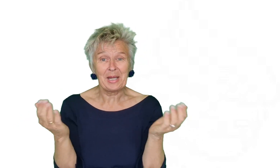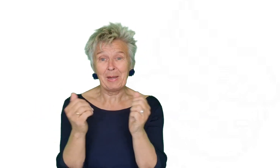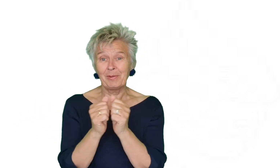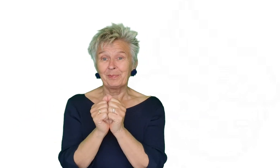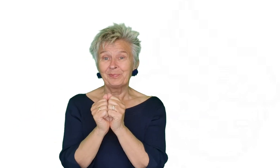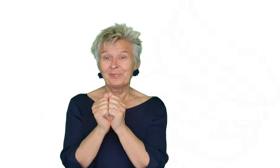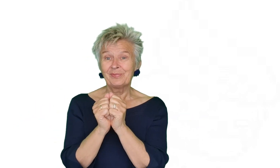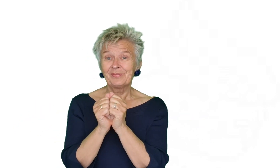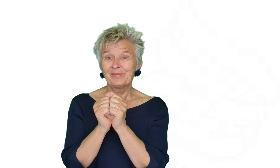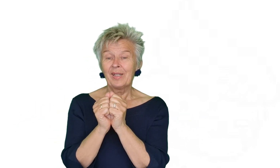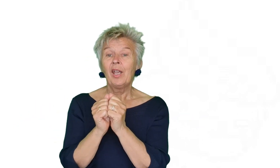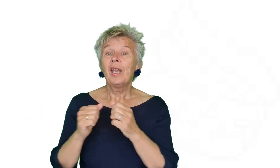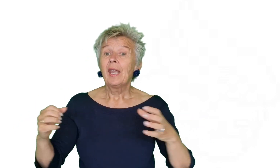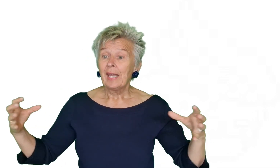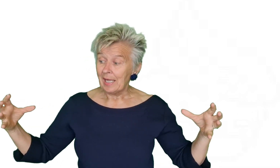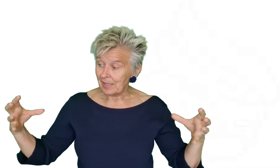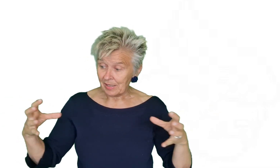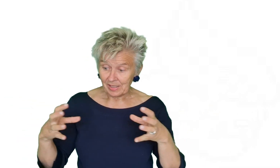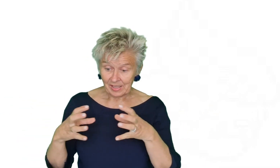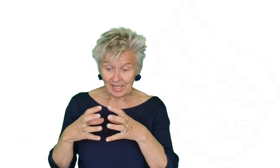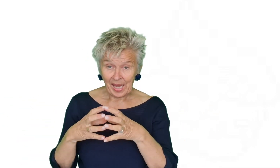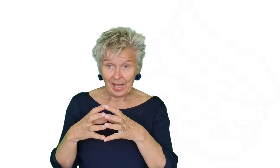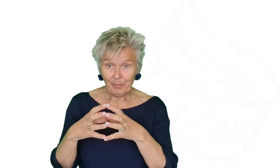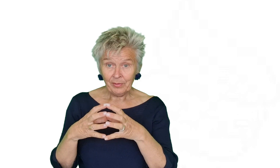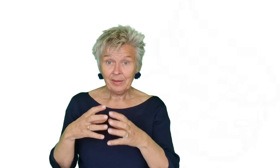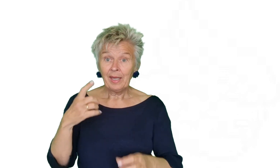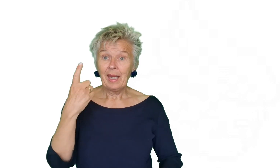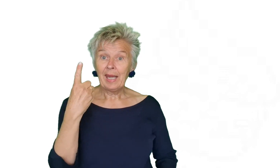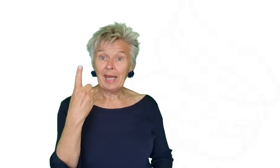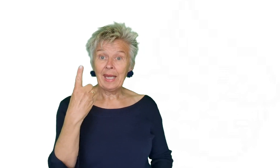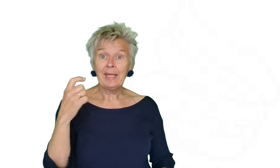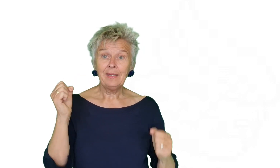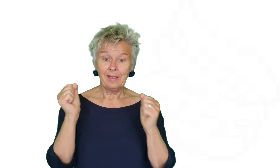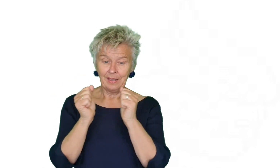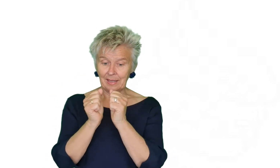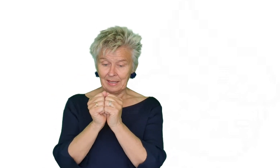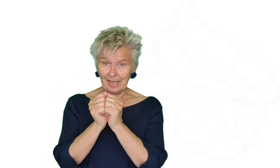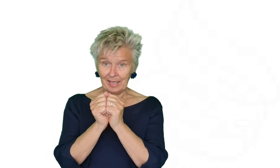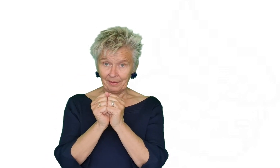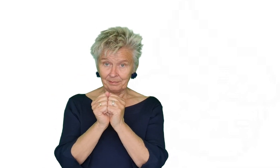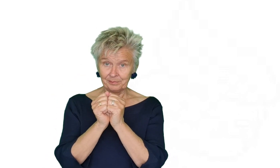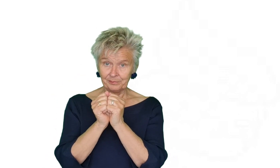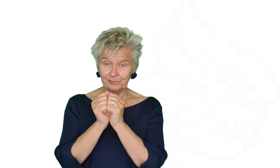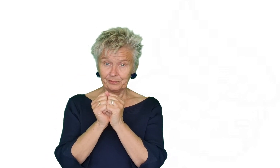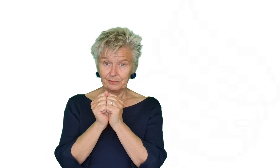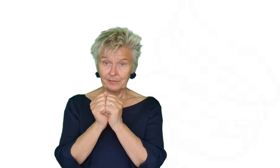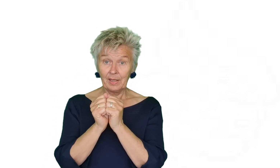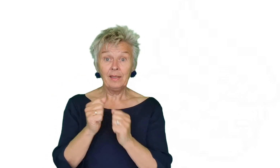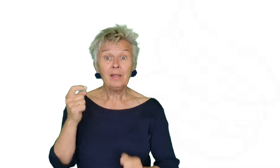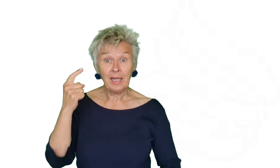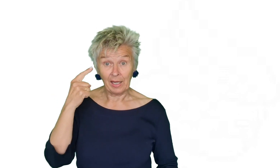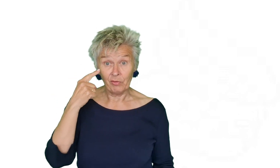lettergrepen. Is samen 1 jaar. En dan krijgen we de